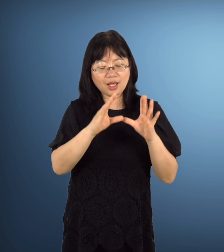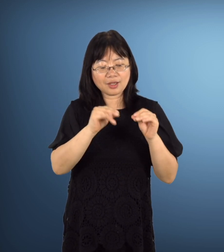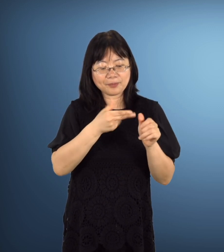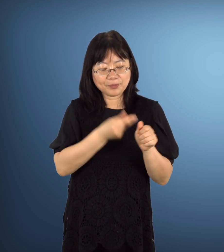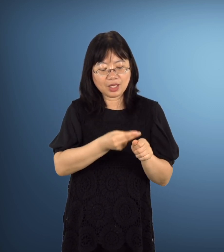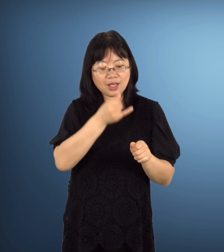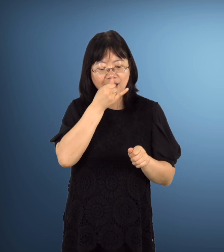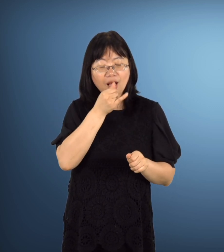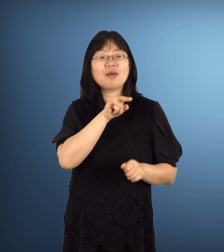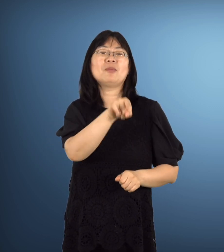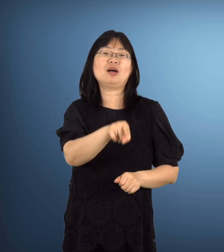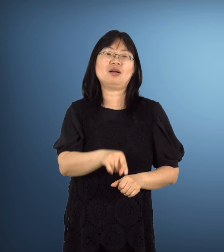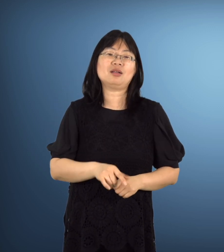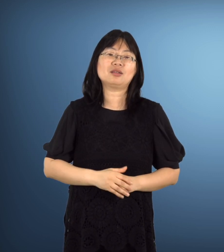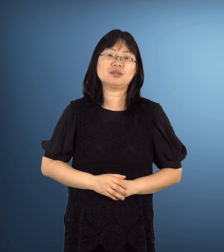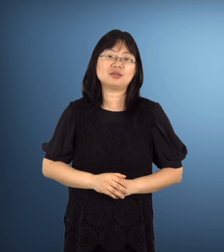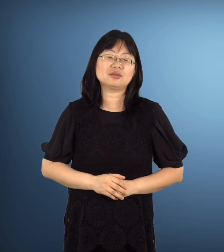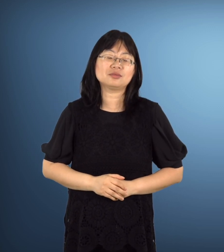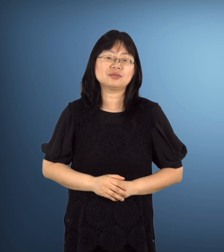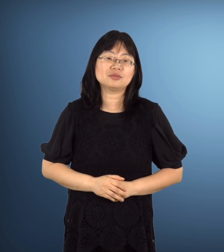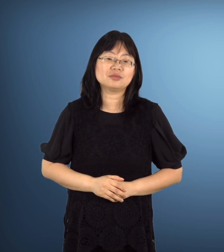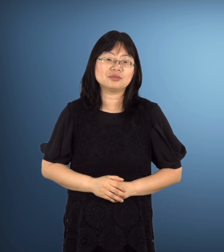사고가 지배하고 있다는 거죠.